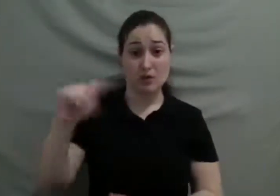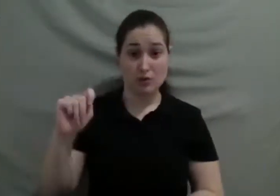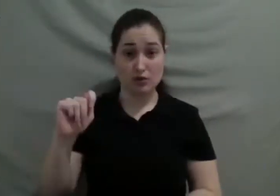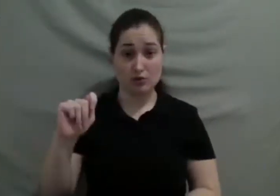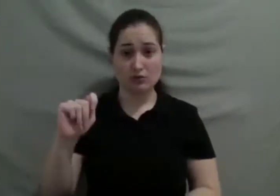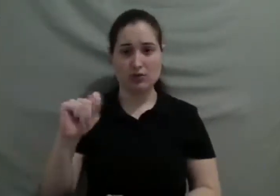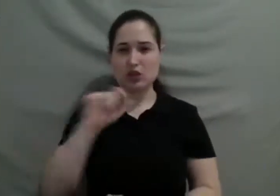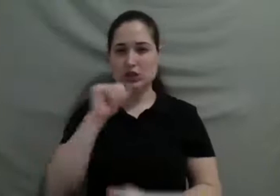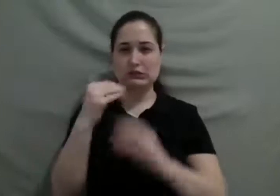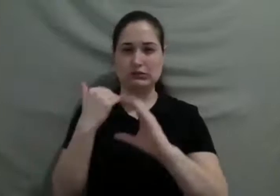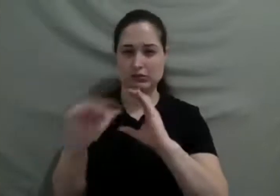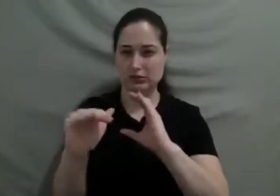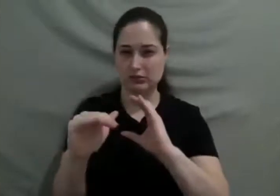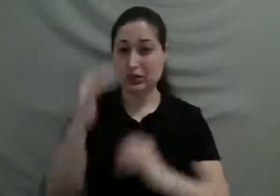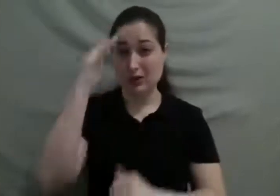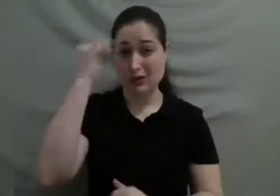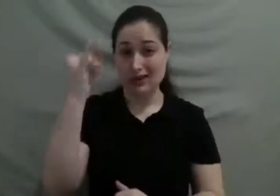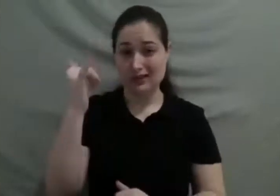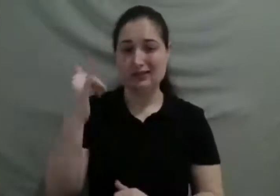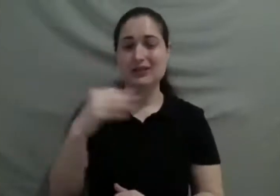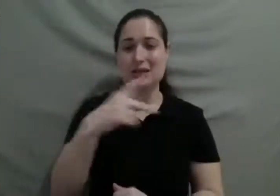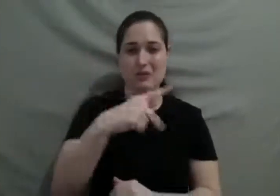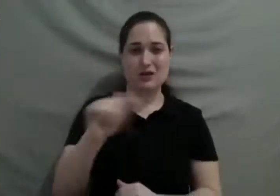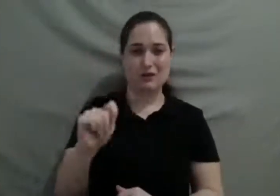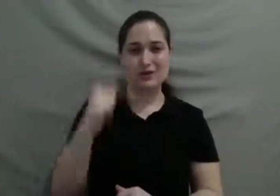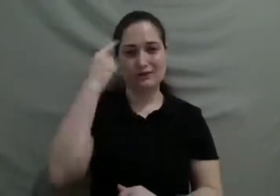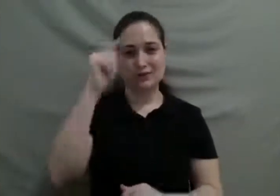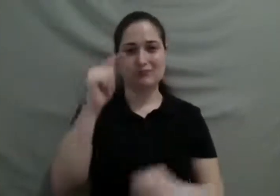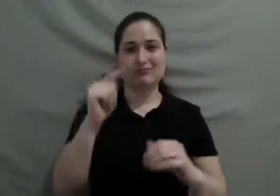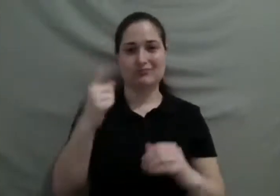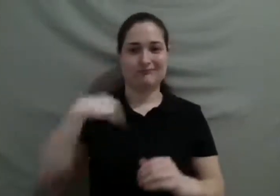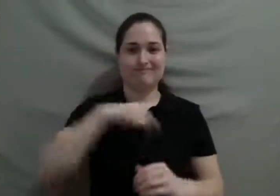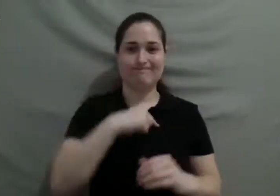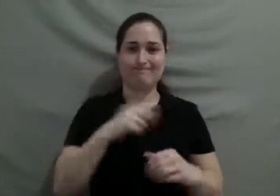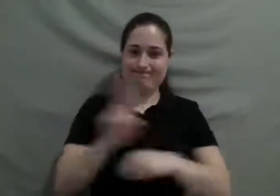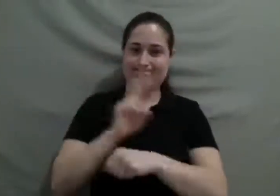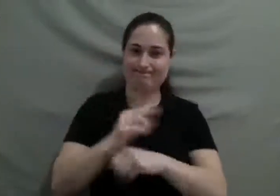vamos a enviar porque el material es muy del docente, es un material guía de nosotros.